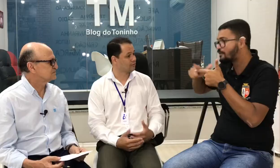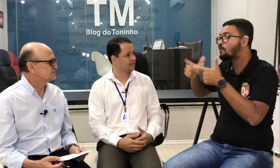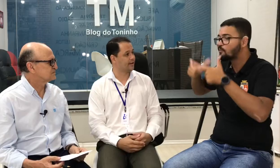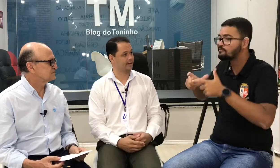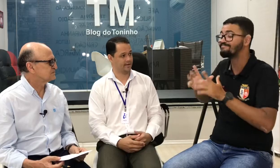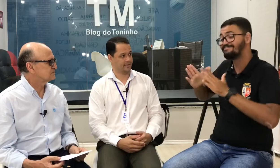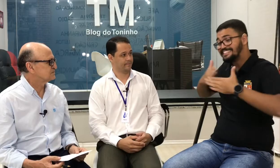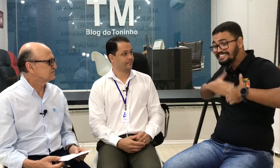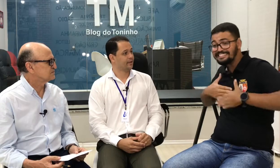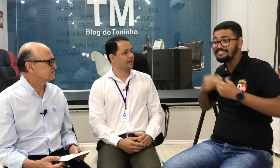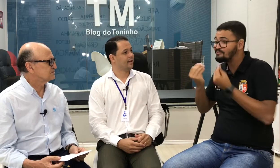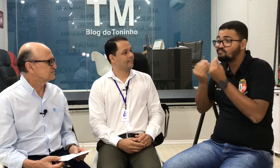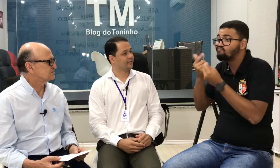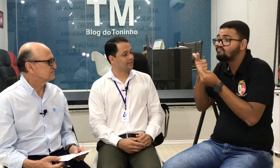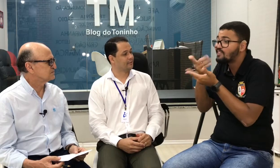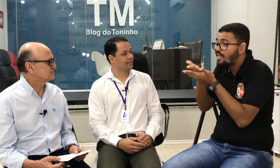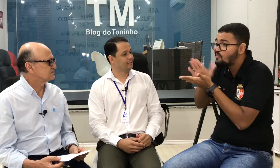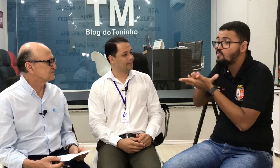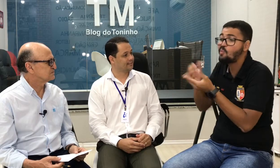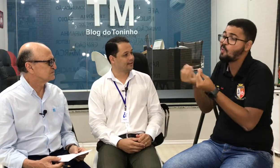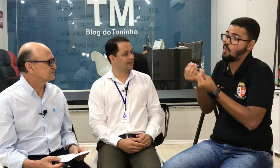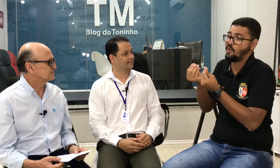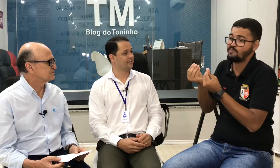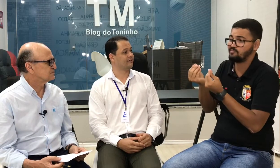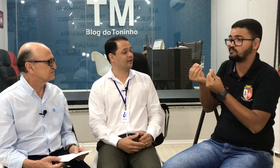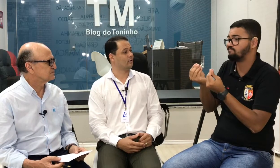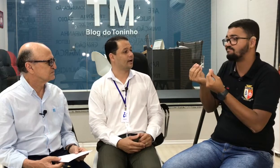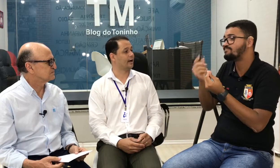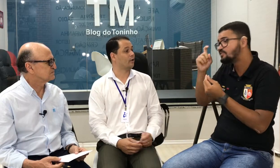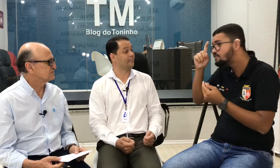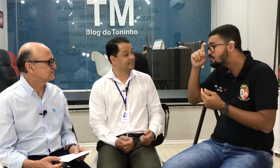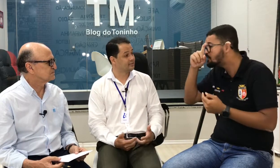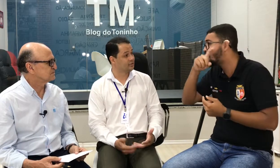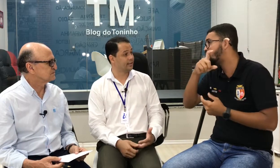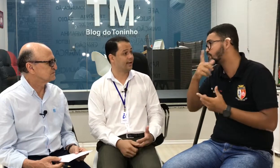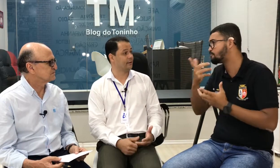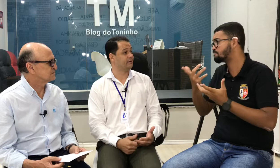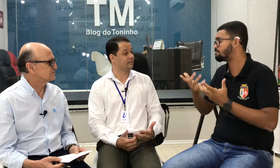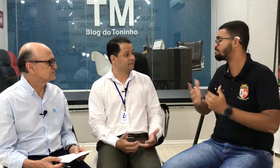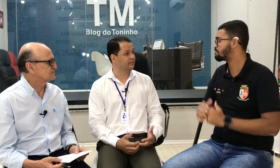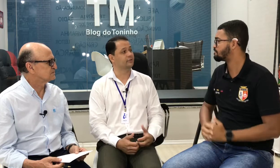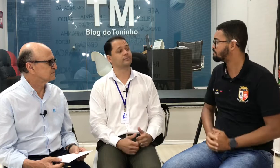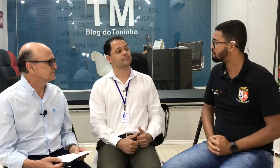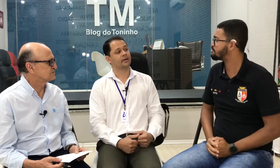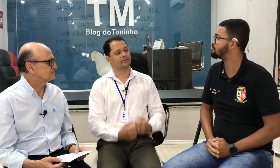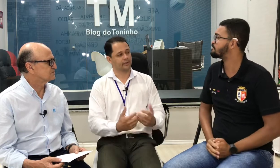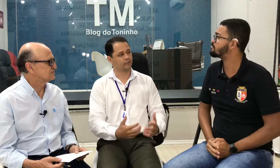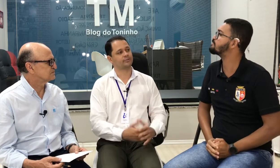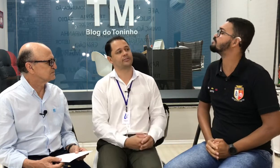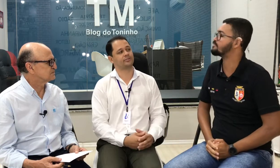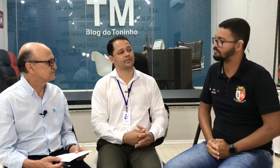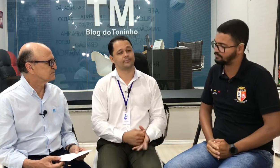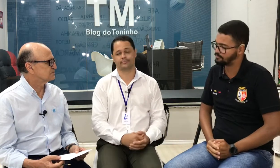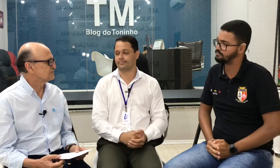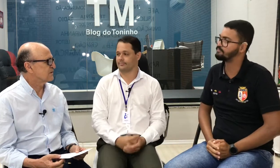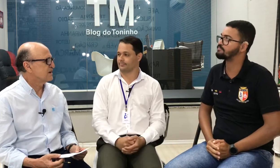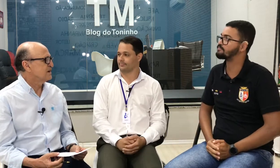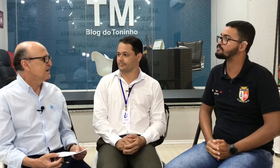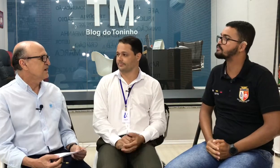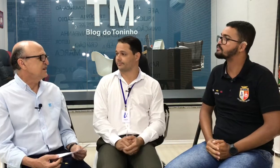consegue. Mas nós temos que ter muita paciência, a gente chega no lugar, precisa de intérprete, é difícil. A gente tenta conscientizar.